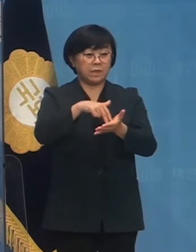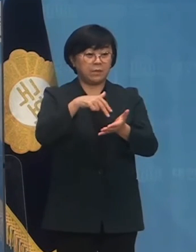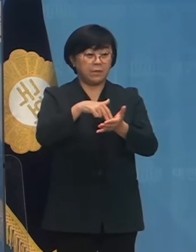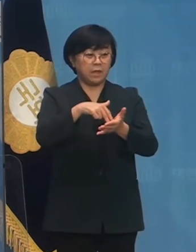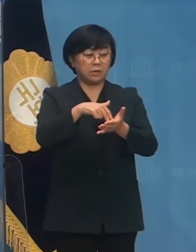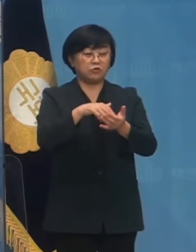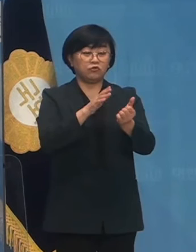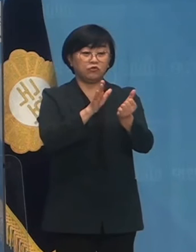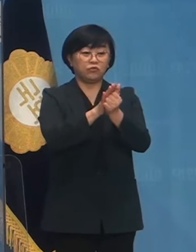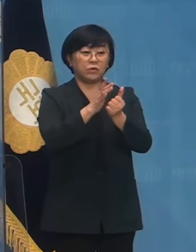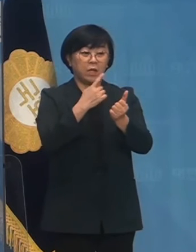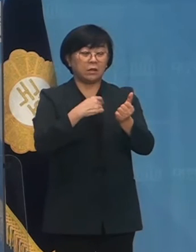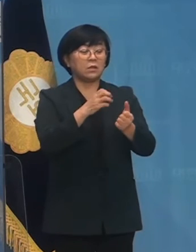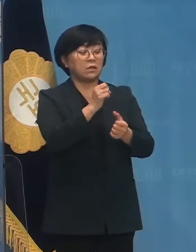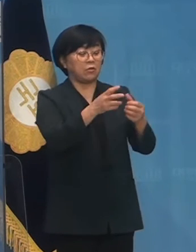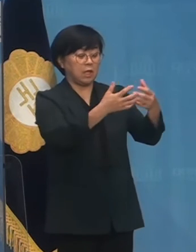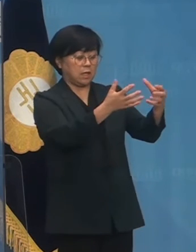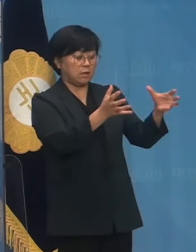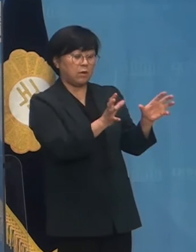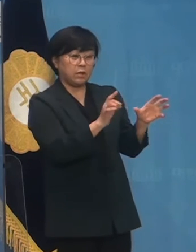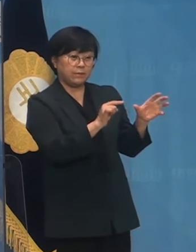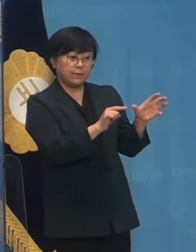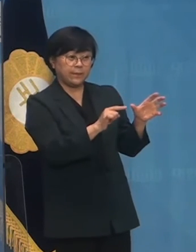예산을 추진했던 여당이 있는데